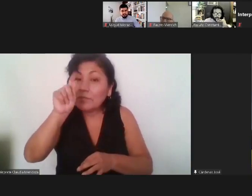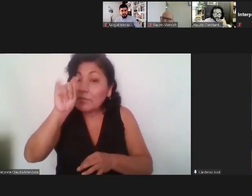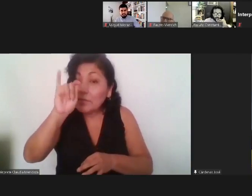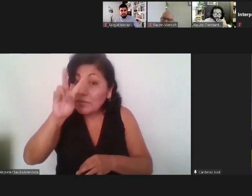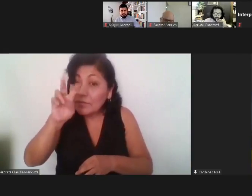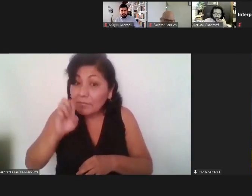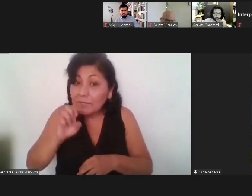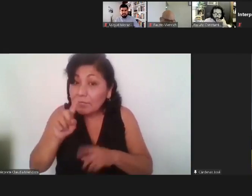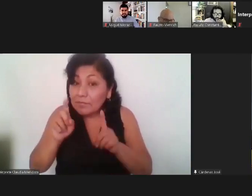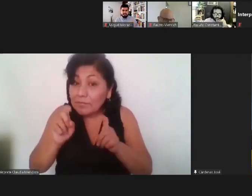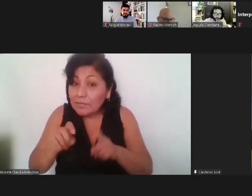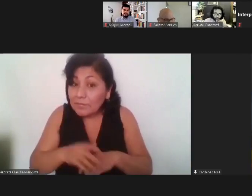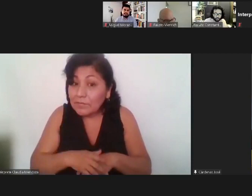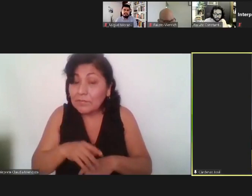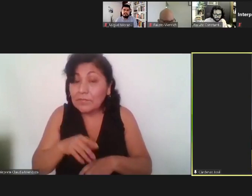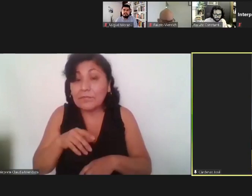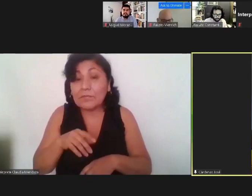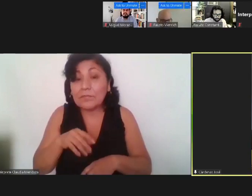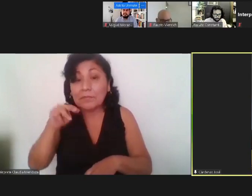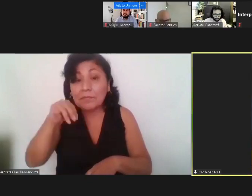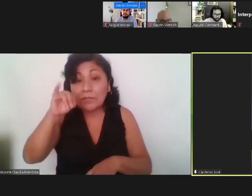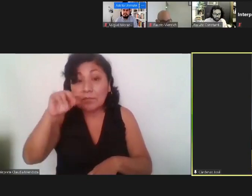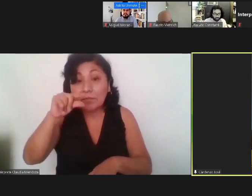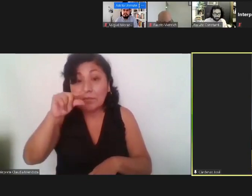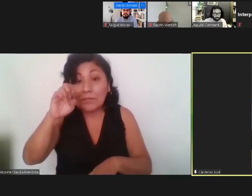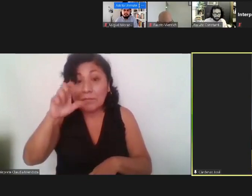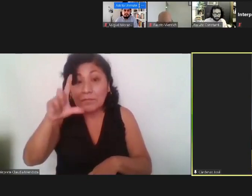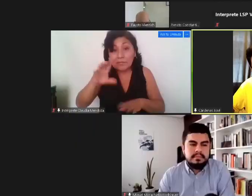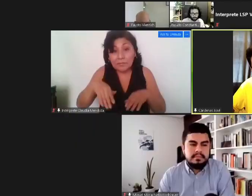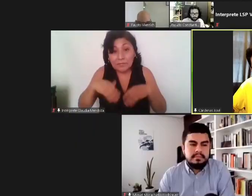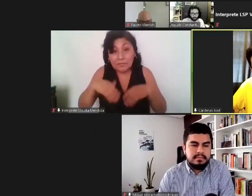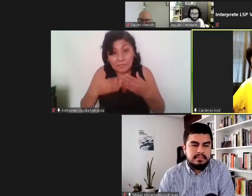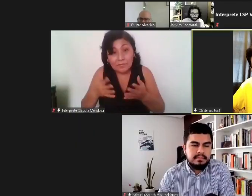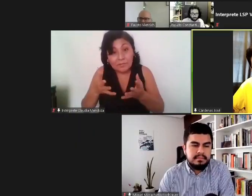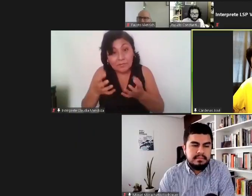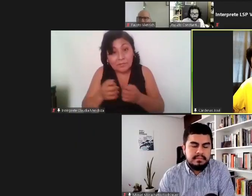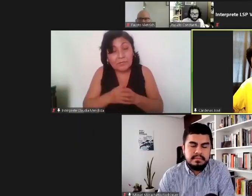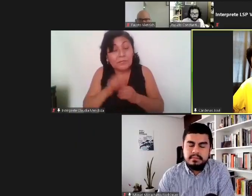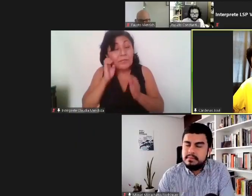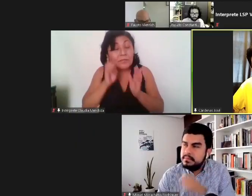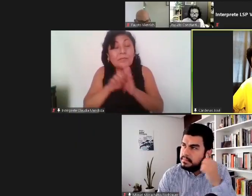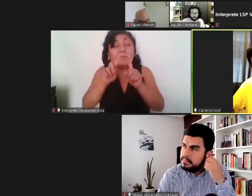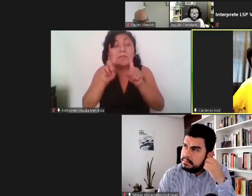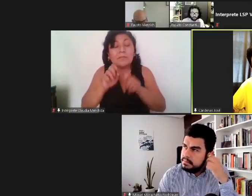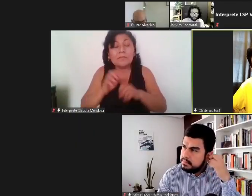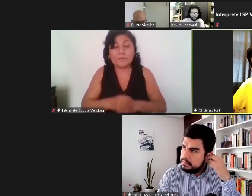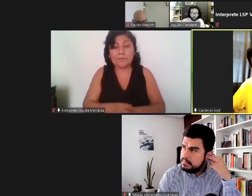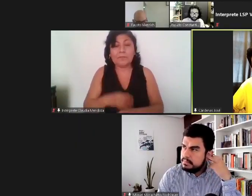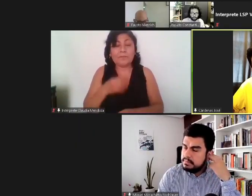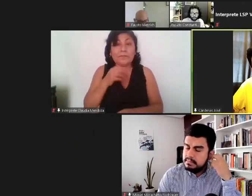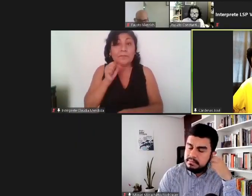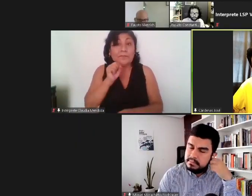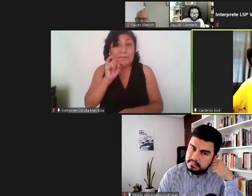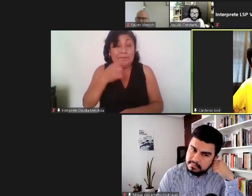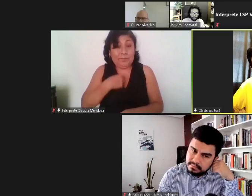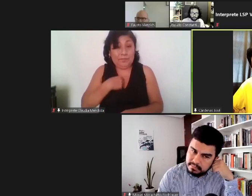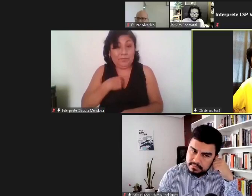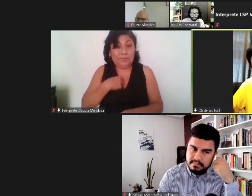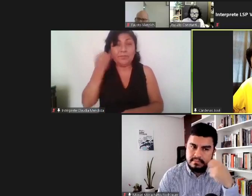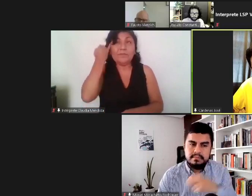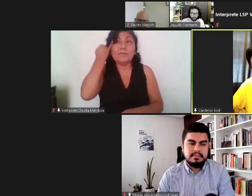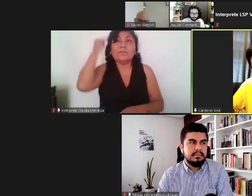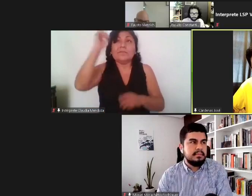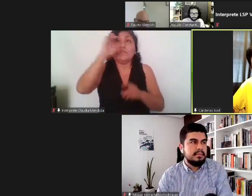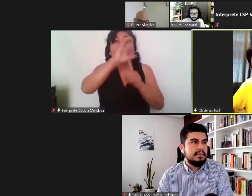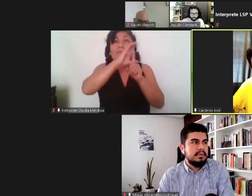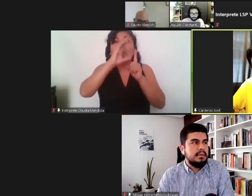caso de Miguel, si yo fuera creador cultural, el